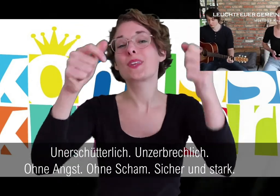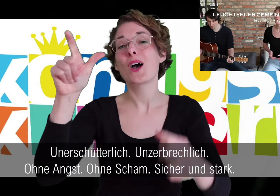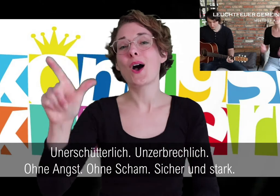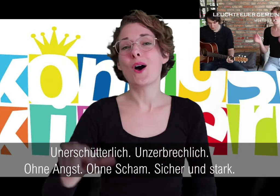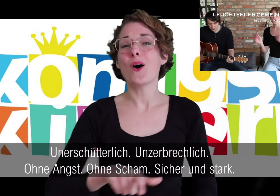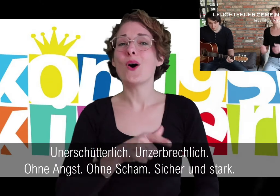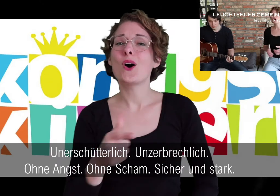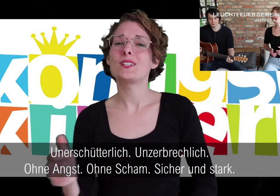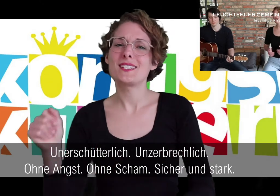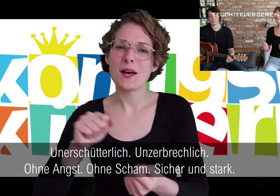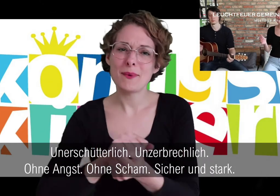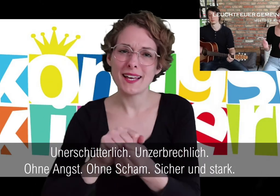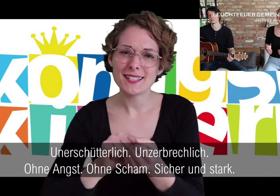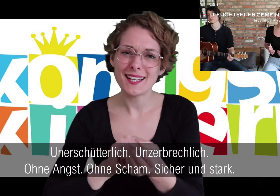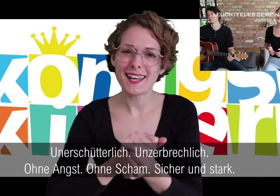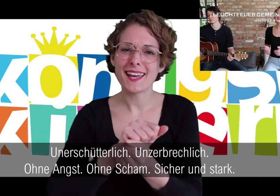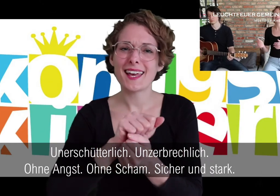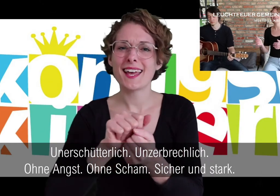Unerschütterlich,